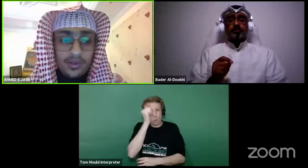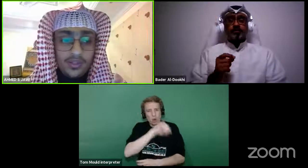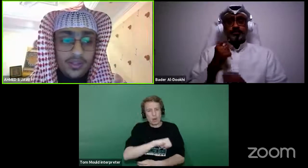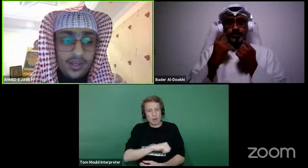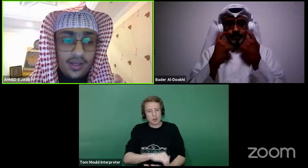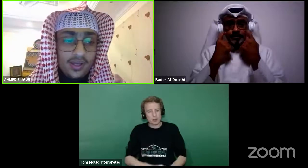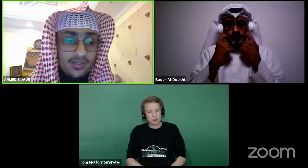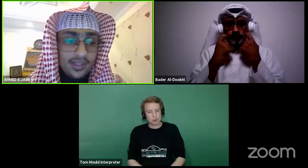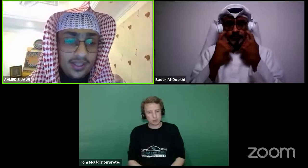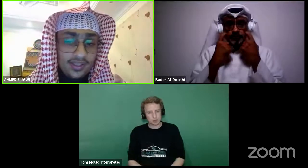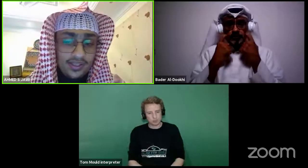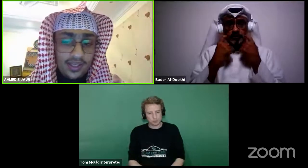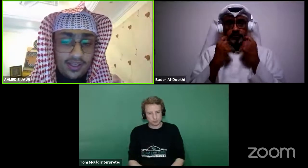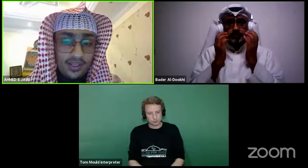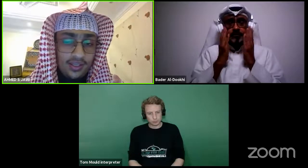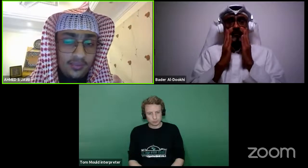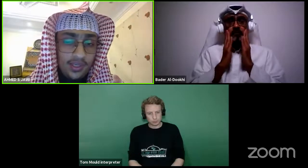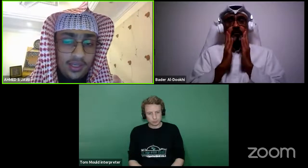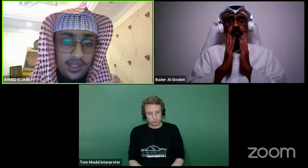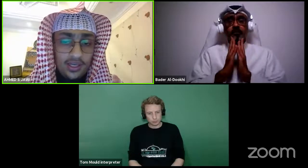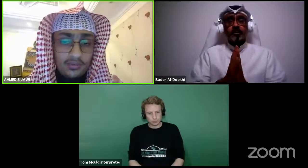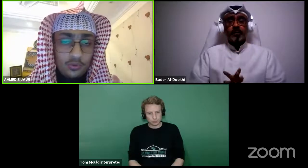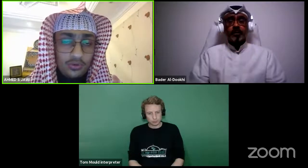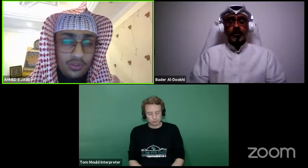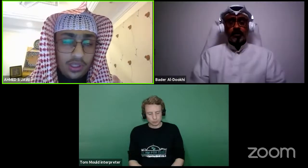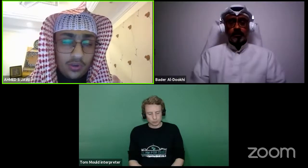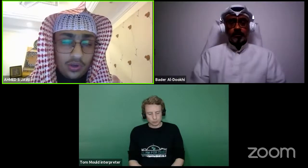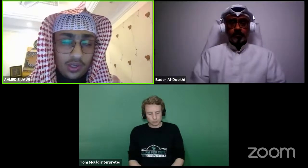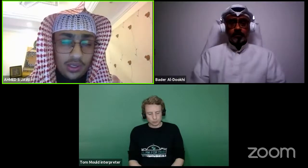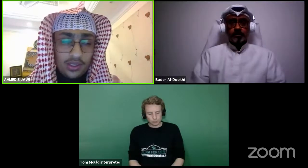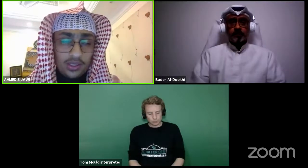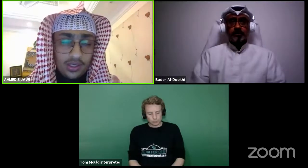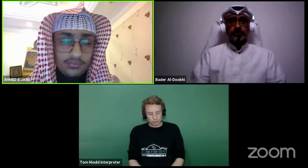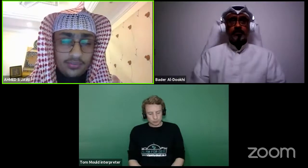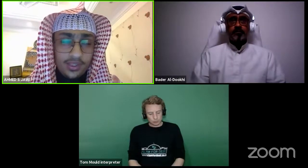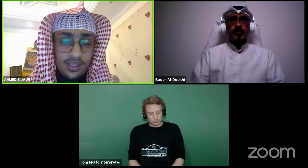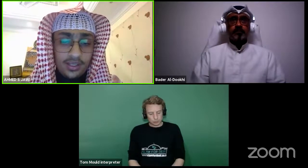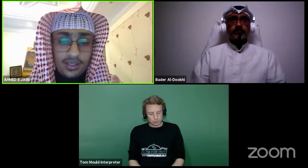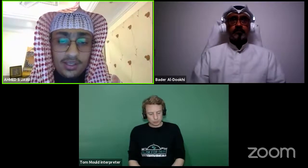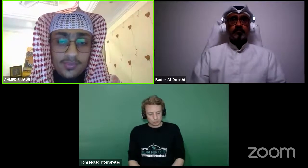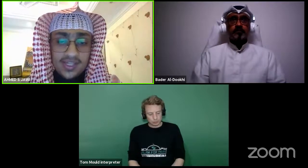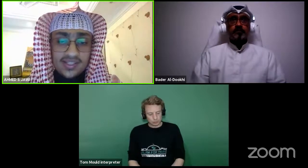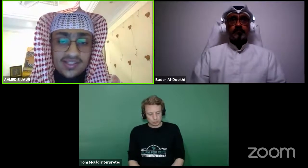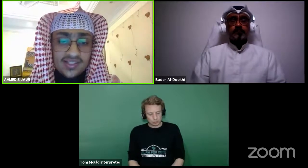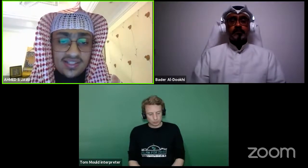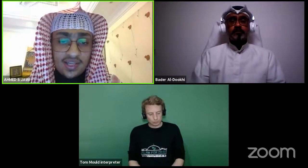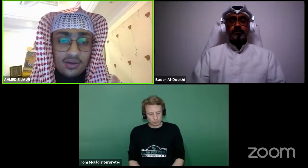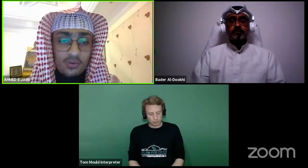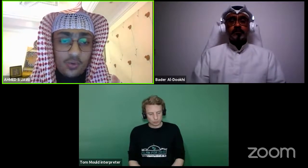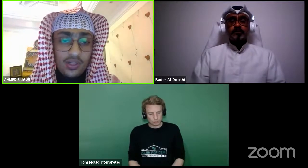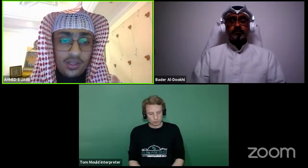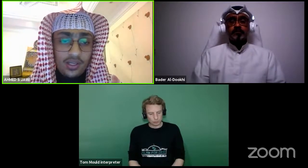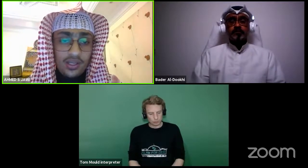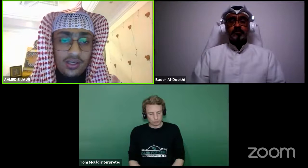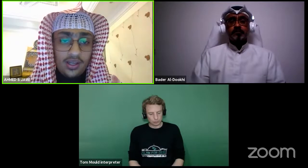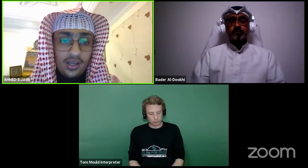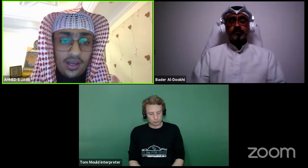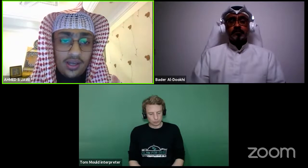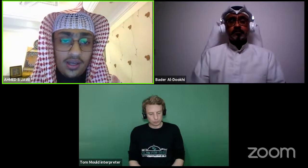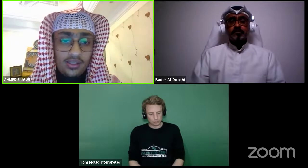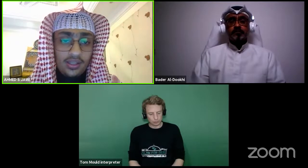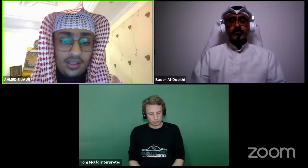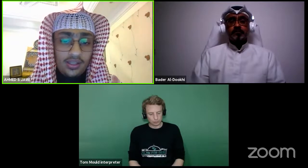رب قد آتيتني من الملك وعلمتني من تأويل